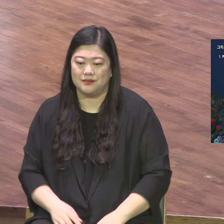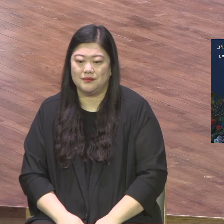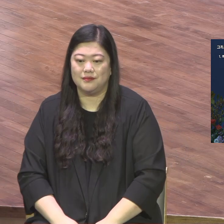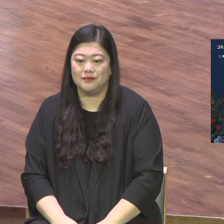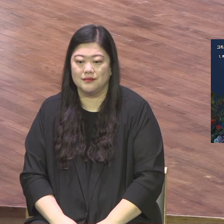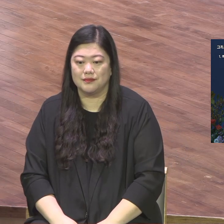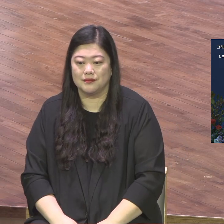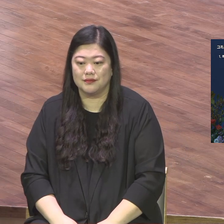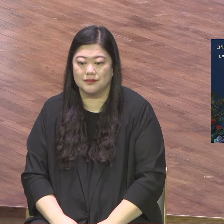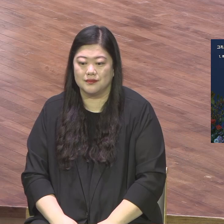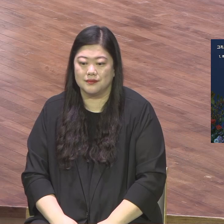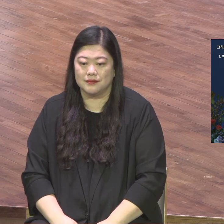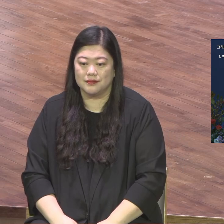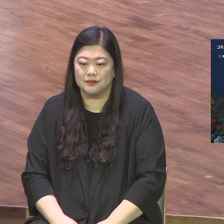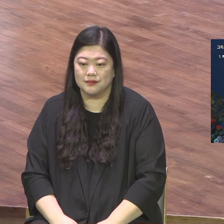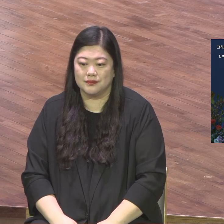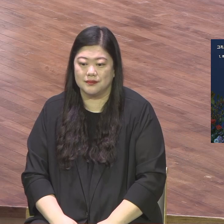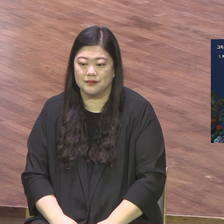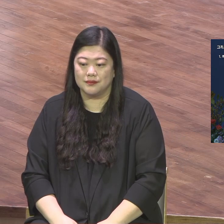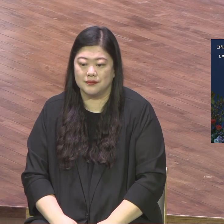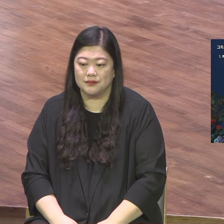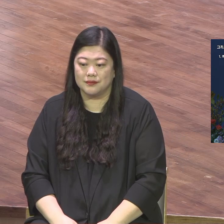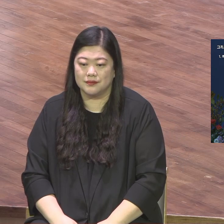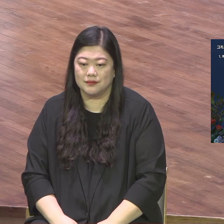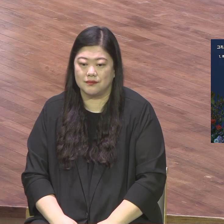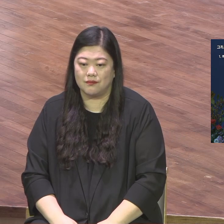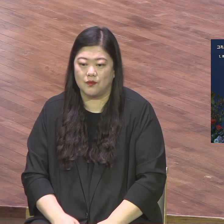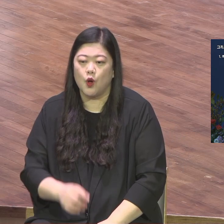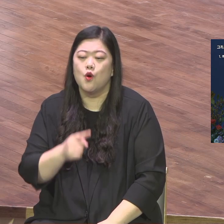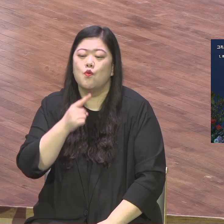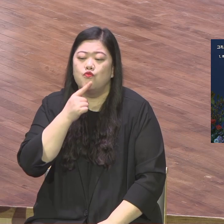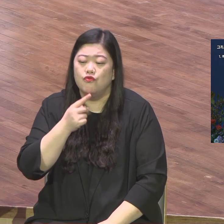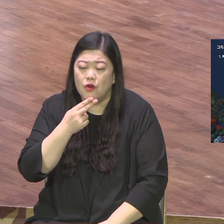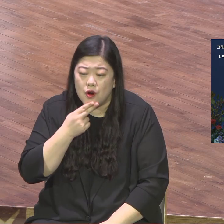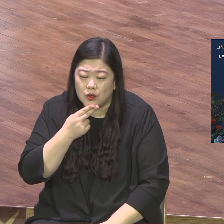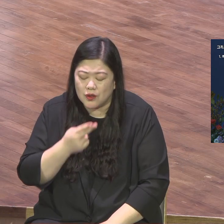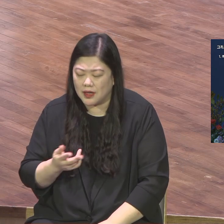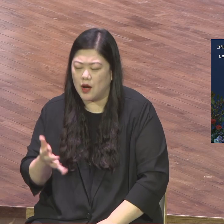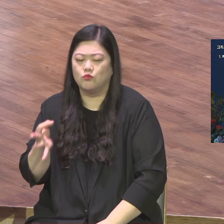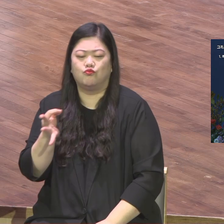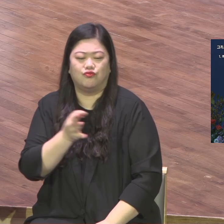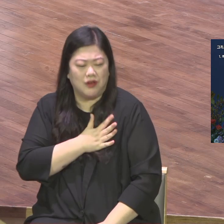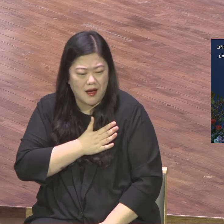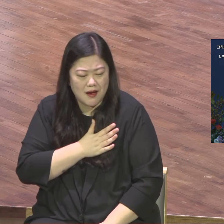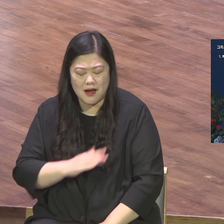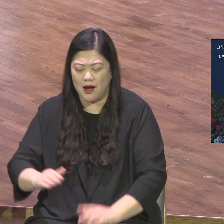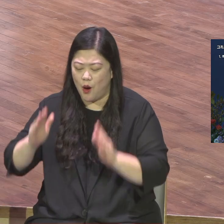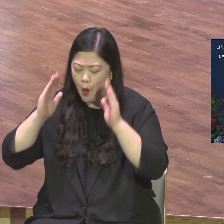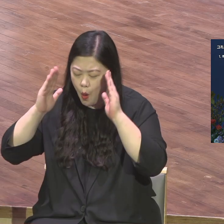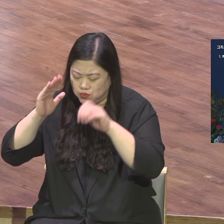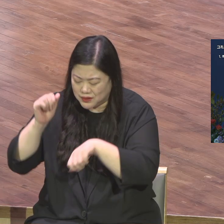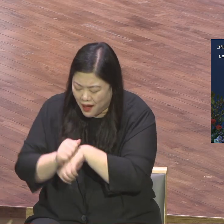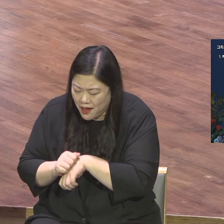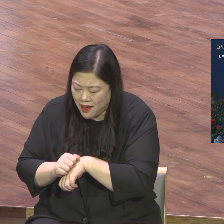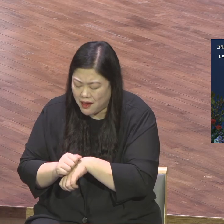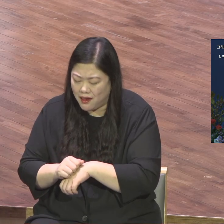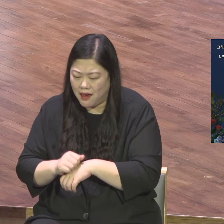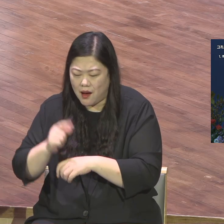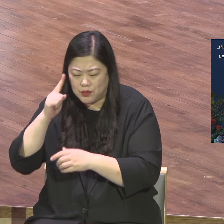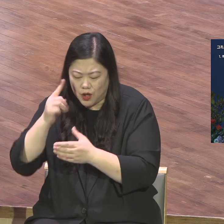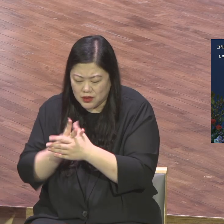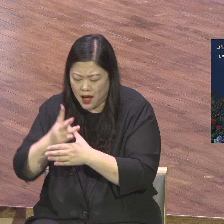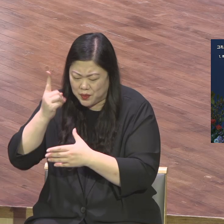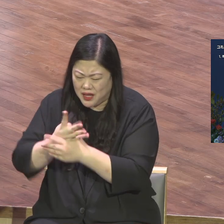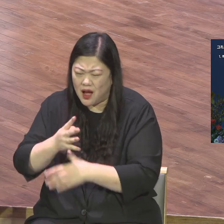그래서 많이 배워야 되고 공부도 많이 하고 가진 것이 많아야 되는 게 좋은데 그런 분들이 대부분